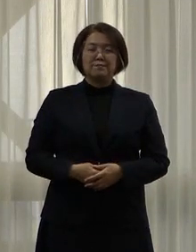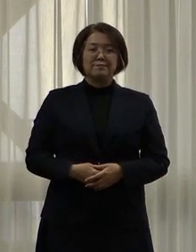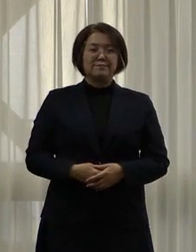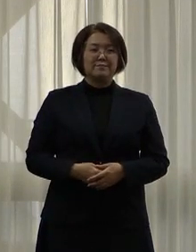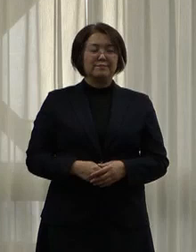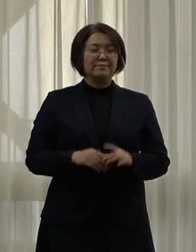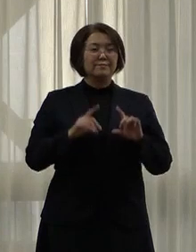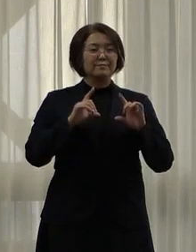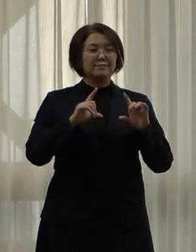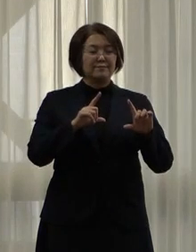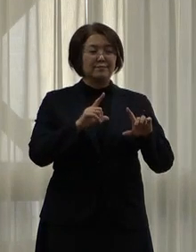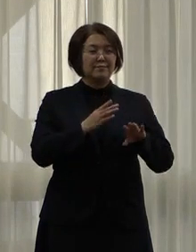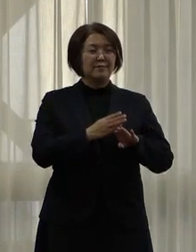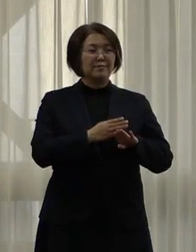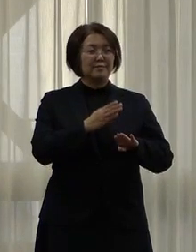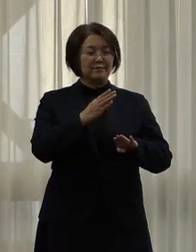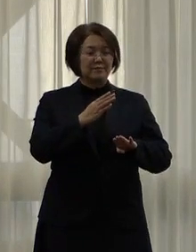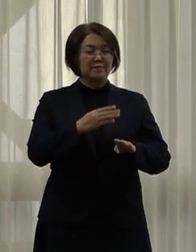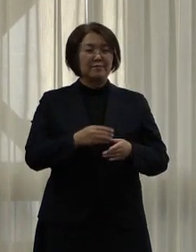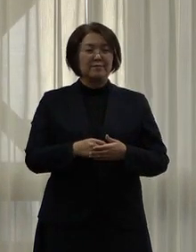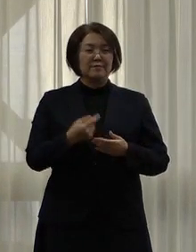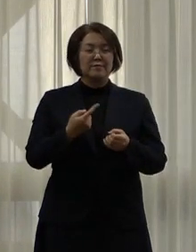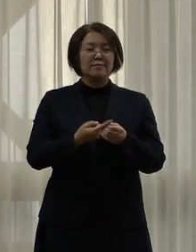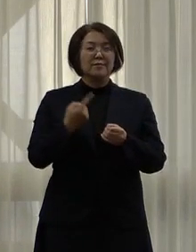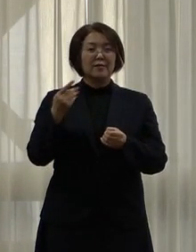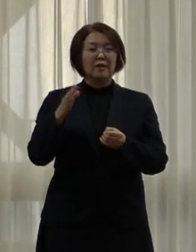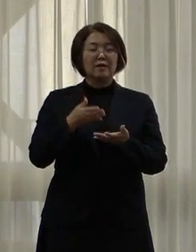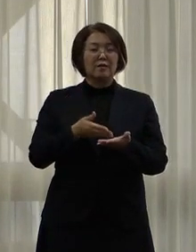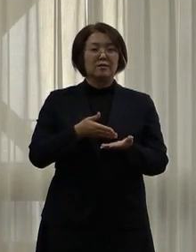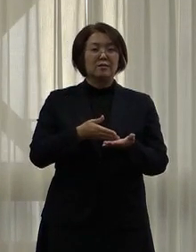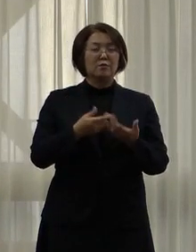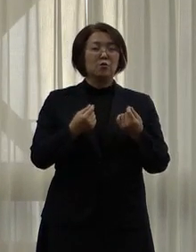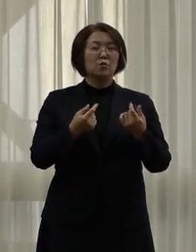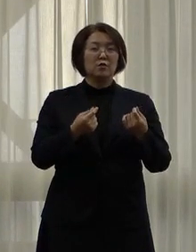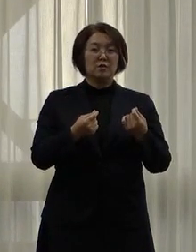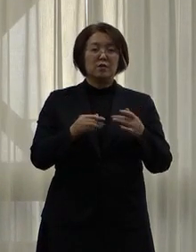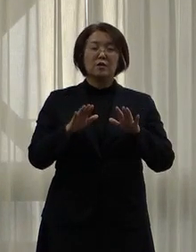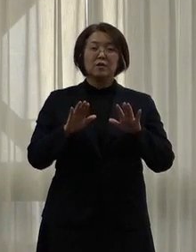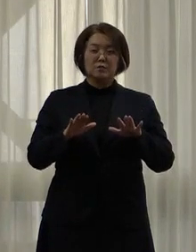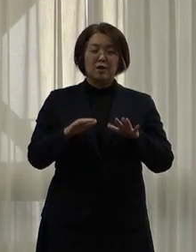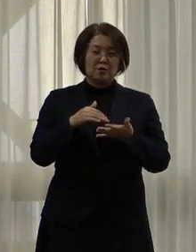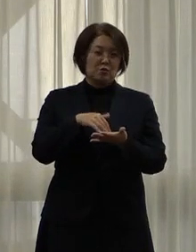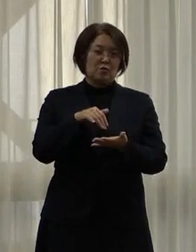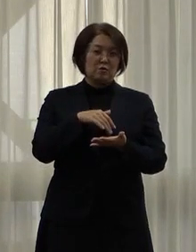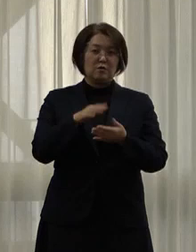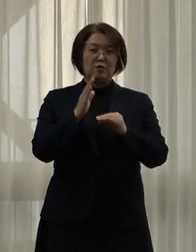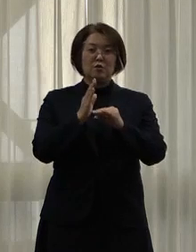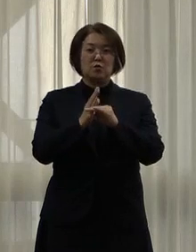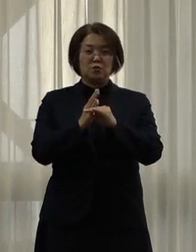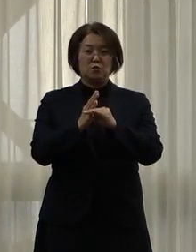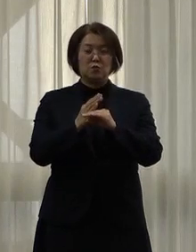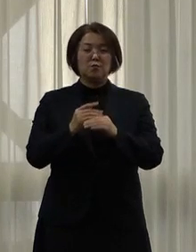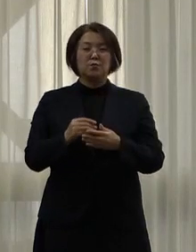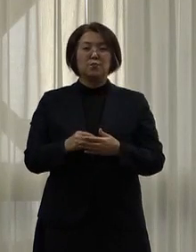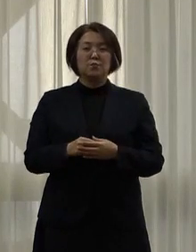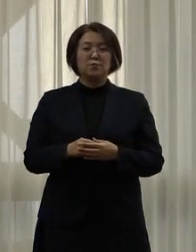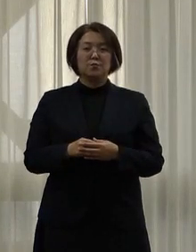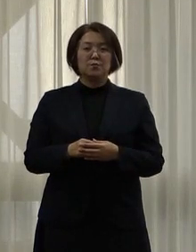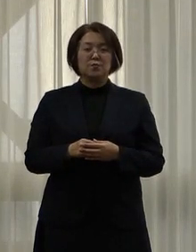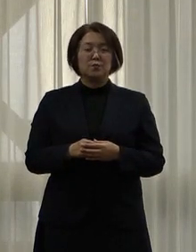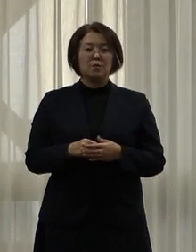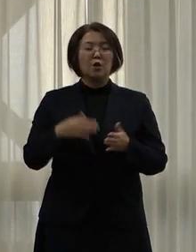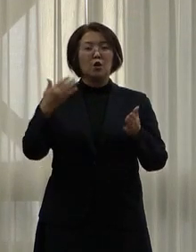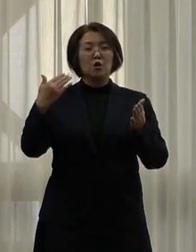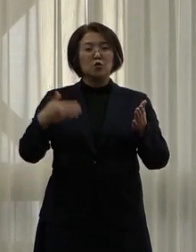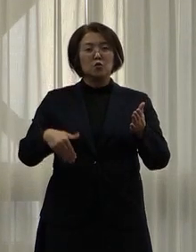はい、ありがとうございます。昨年来申し上げているように今まさにその算定をしているところでございます。途